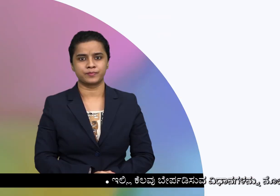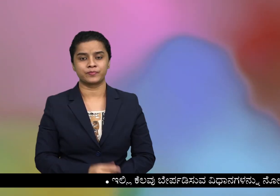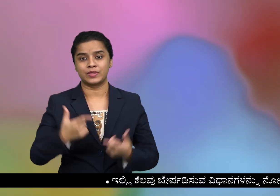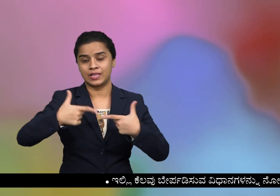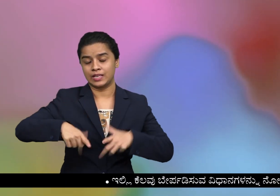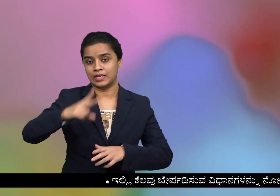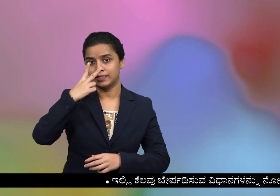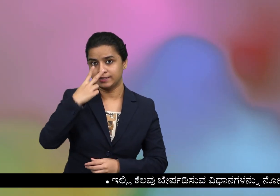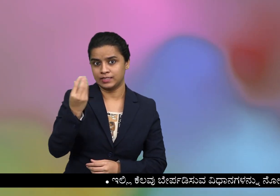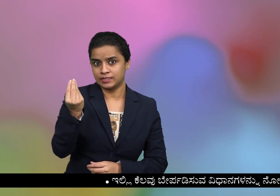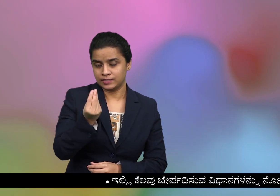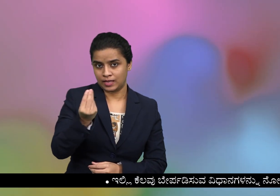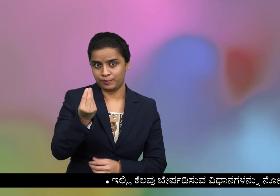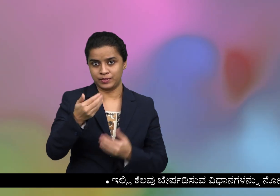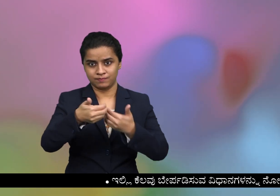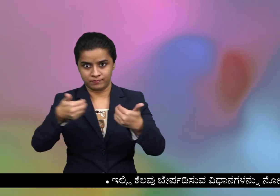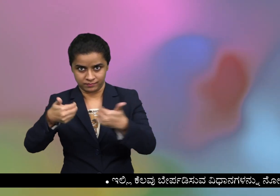ಇಲ್ಲಿ ಕೆಲವು ಬೇರ್ಪಡಿಸುವ ವಿಧಾನಗಳನ್ನು ನೋಡೋಣ.